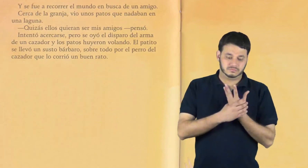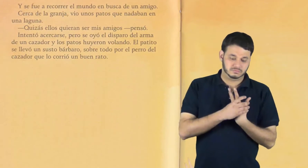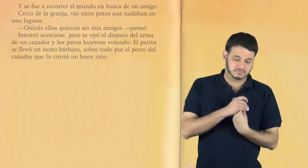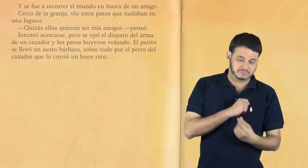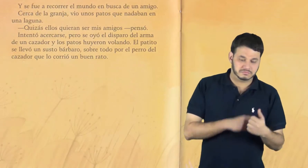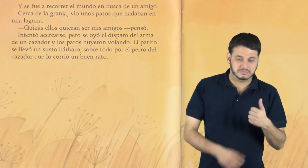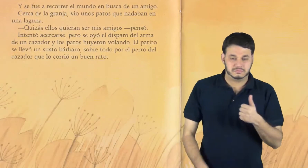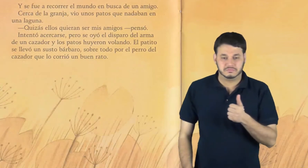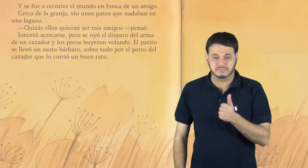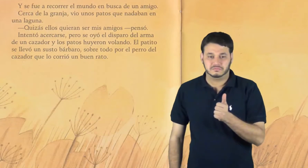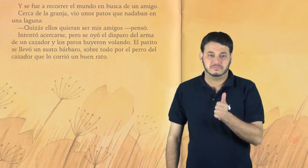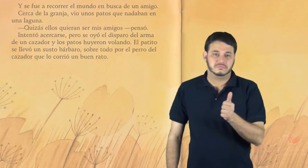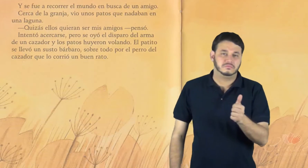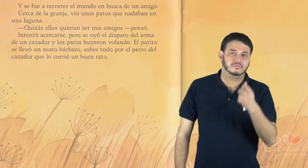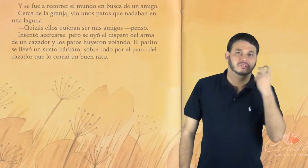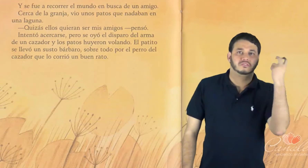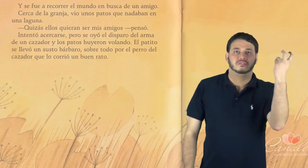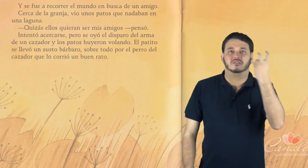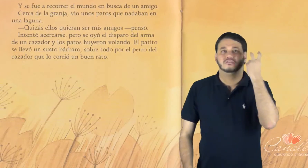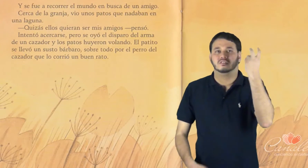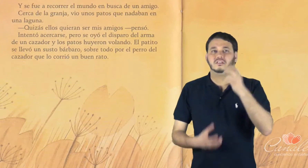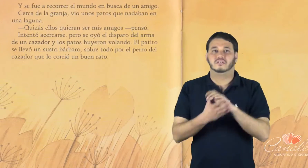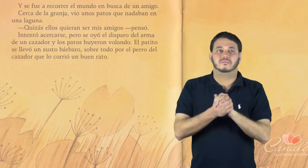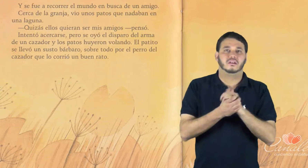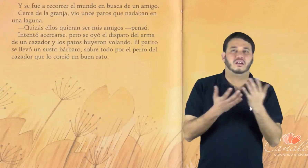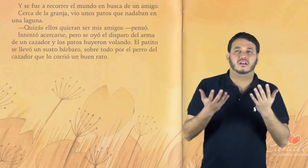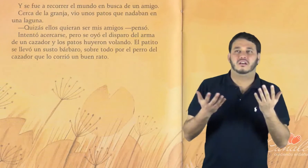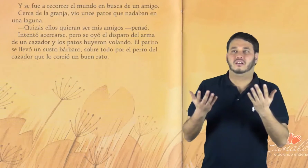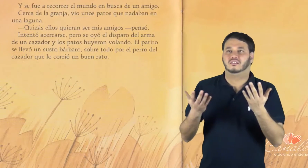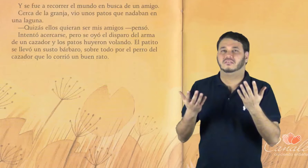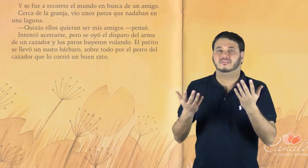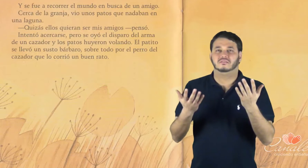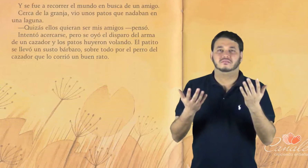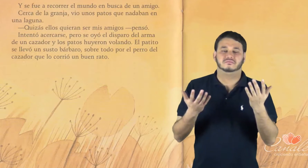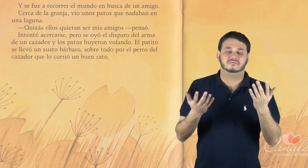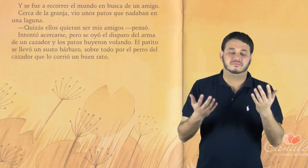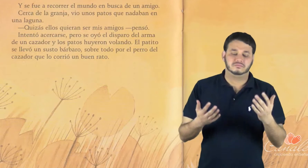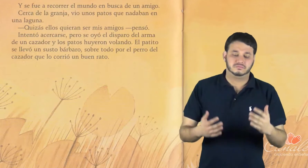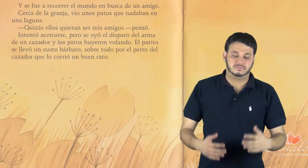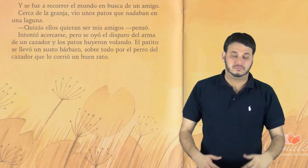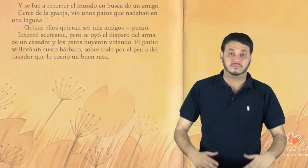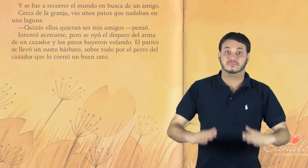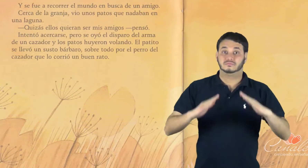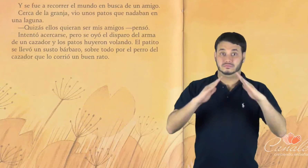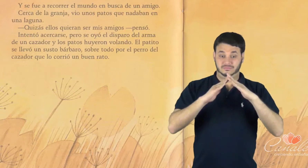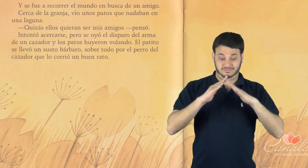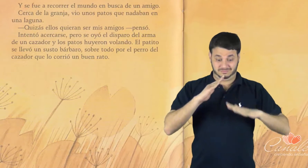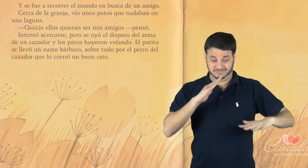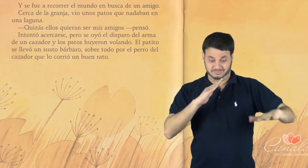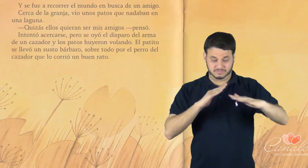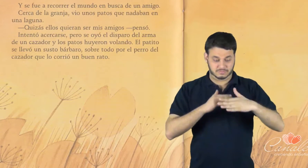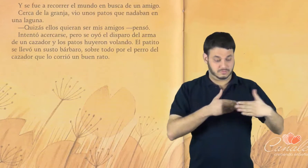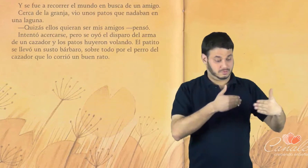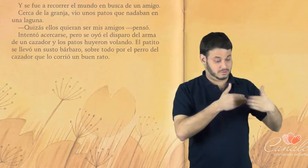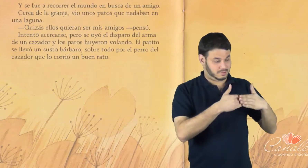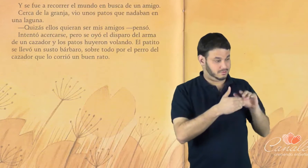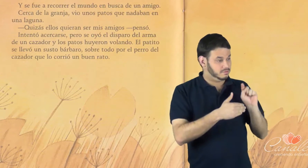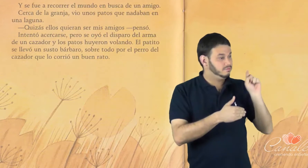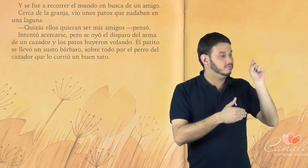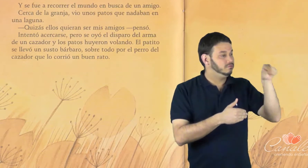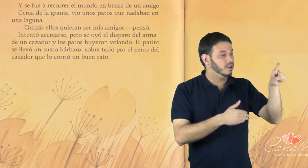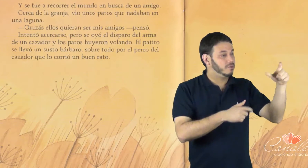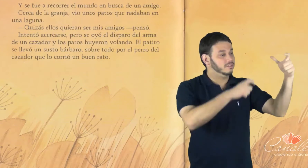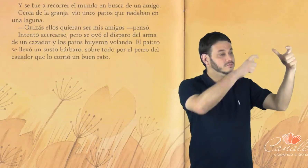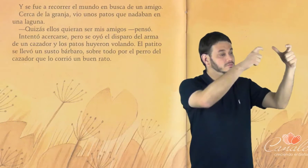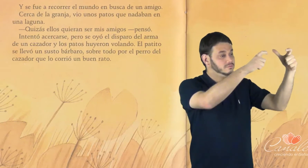y se fue a recorrer el mundo en busca de un amigo cerca de la granja vio unos patos que nadaban